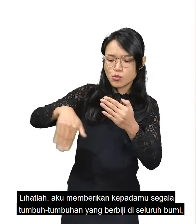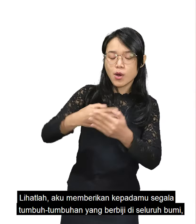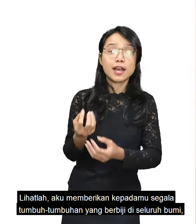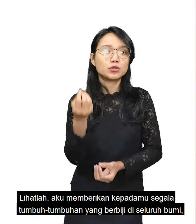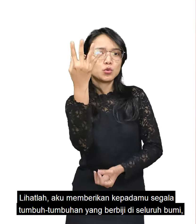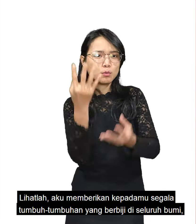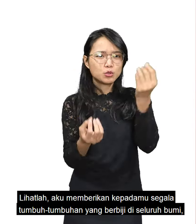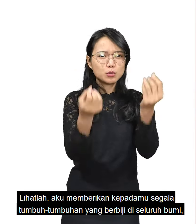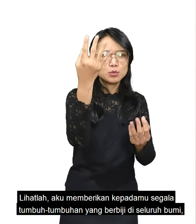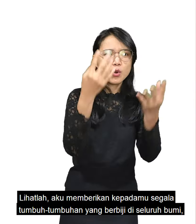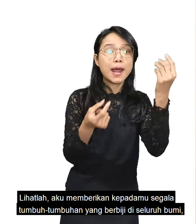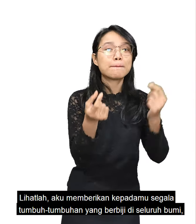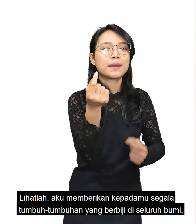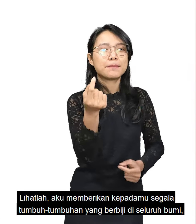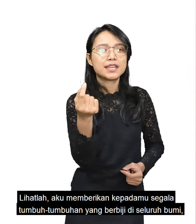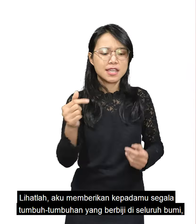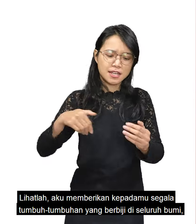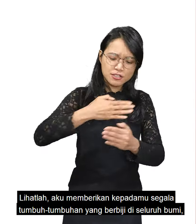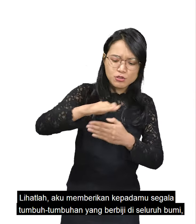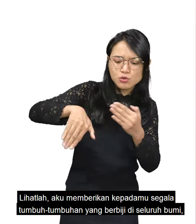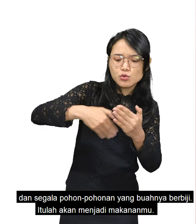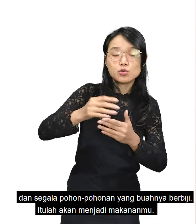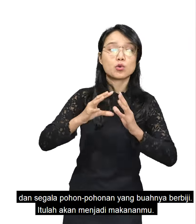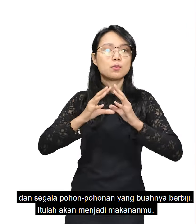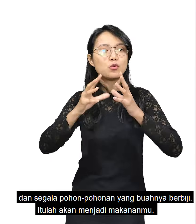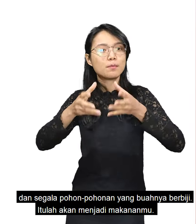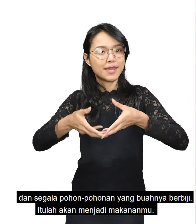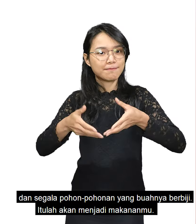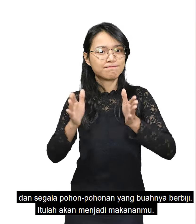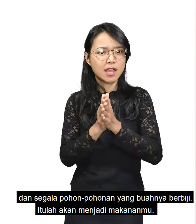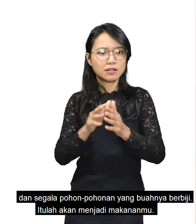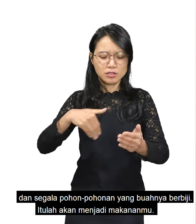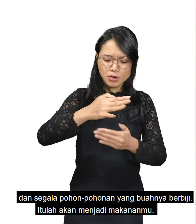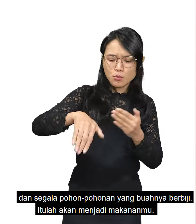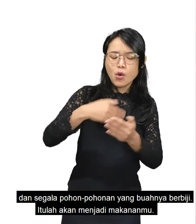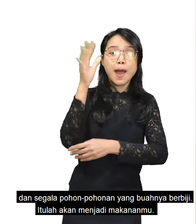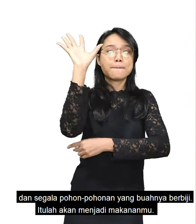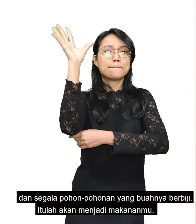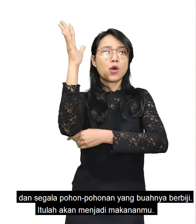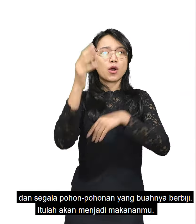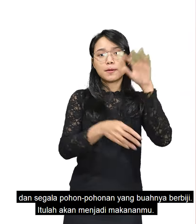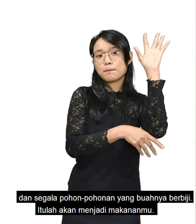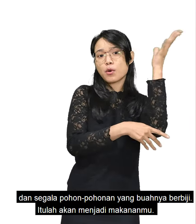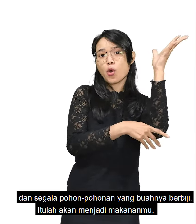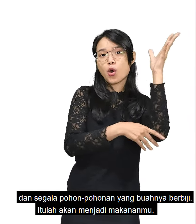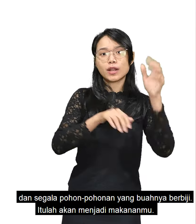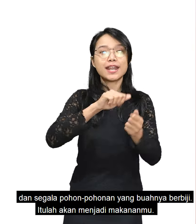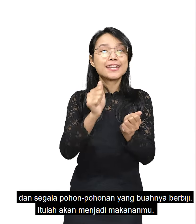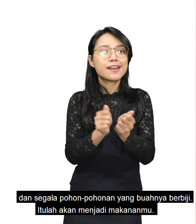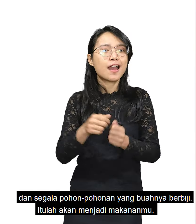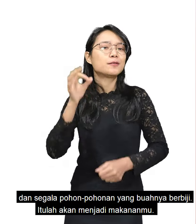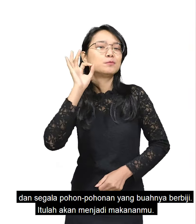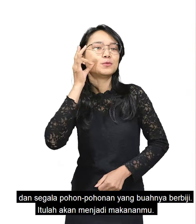yang berbiji di seluruh bumi dan segala pohon-pohonan yang buahnya berbiji